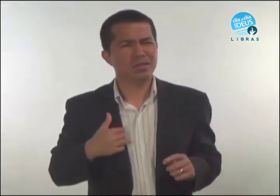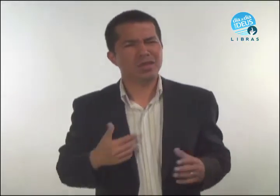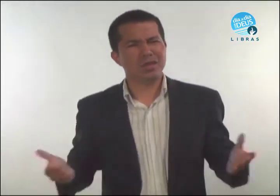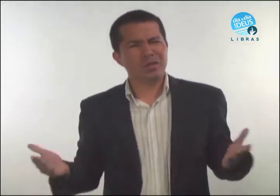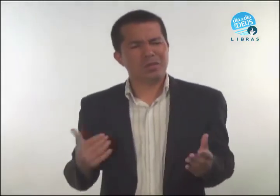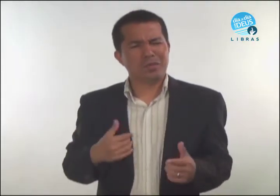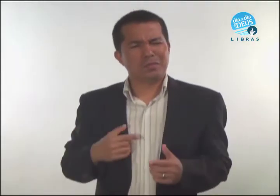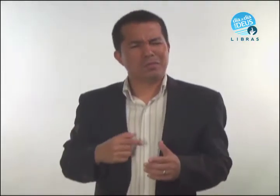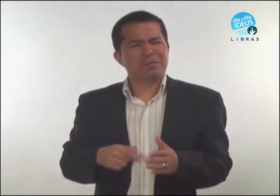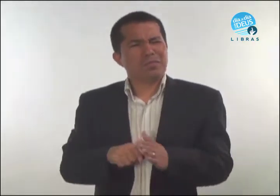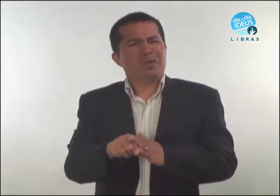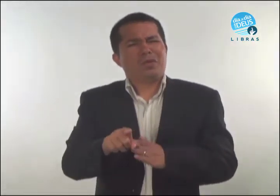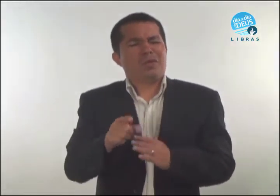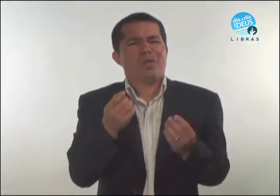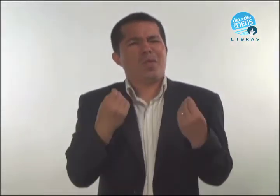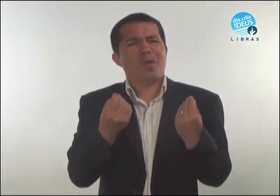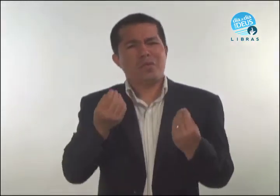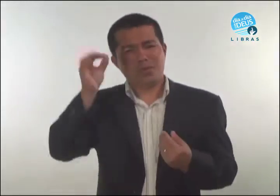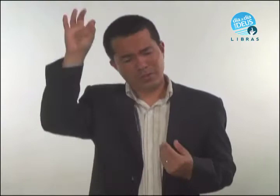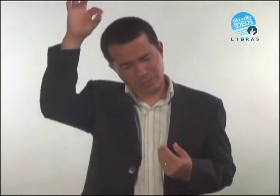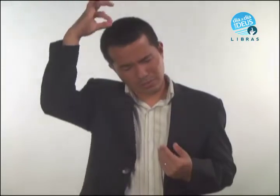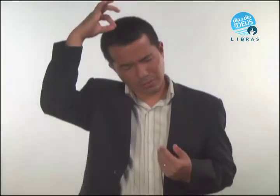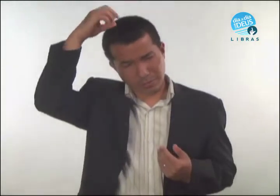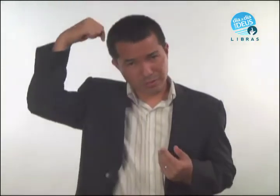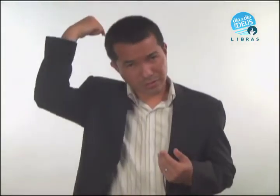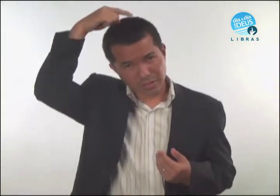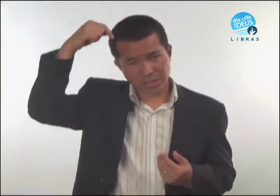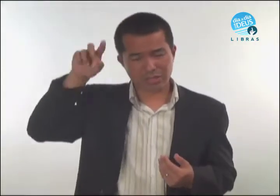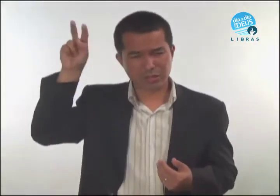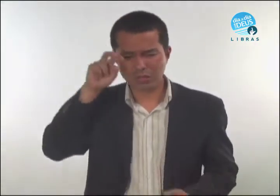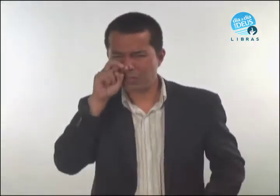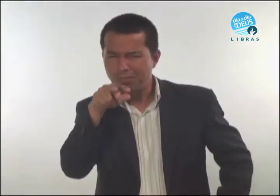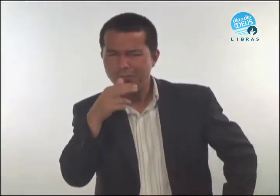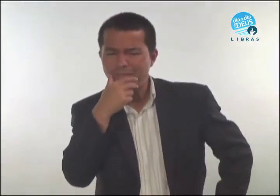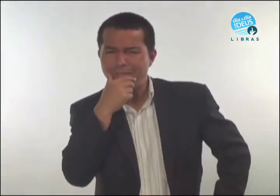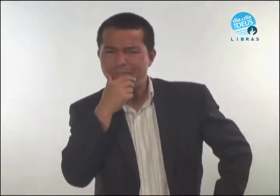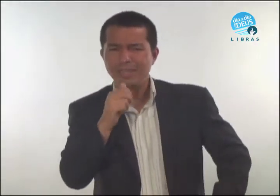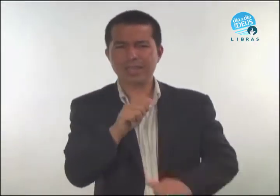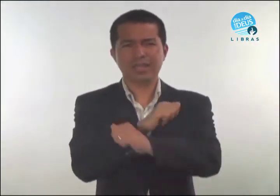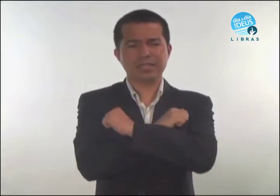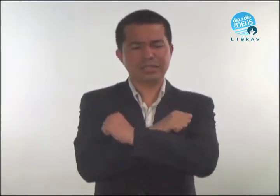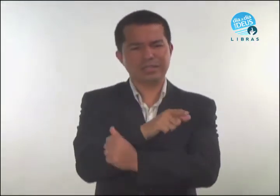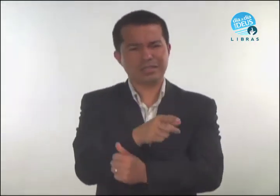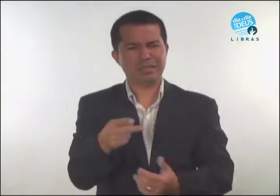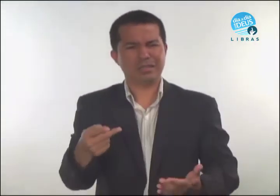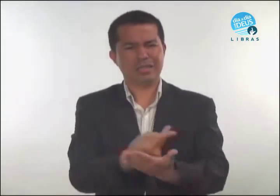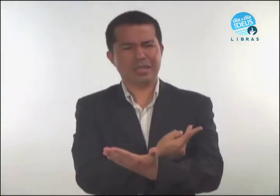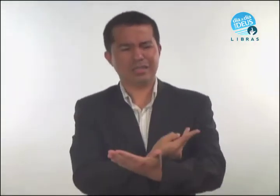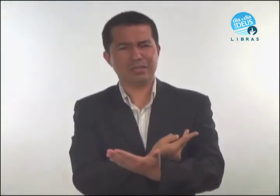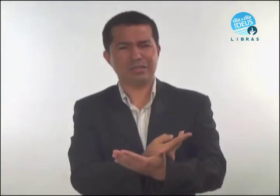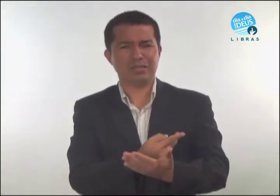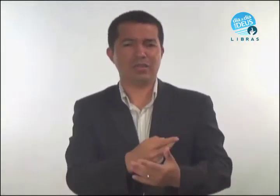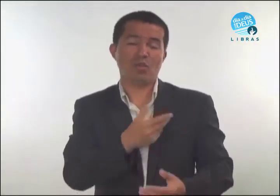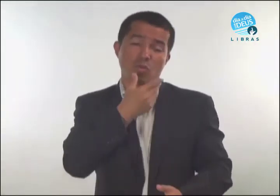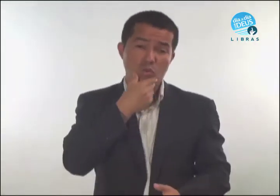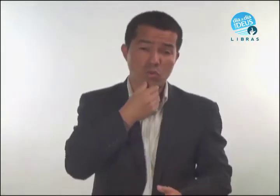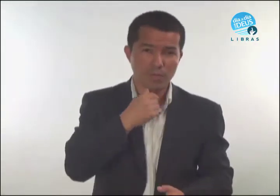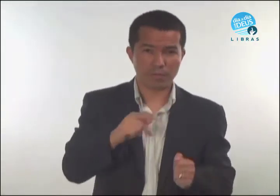Santo de Deus tratou essa questão na vida de Ananias. Olha só: e então